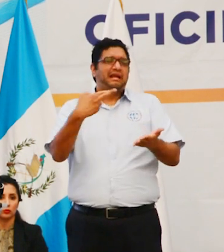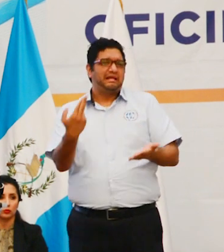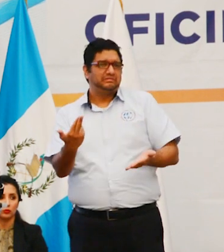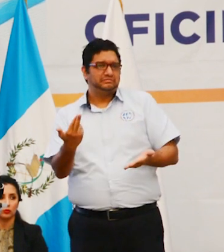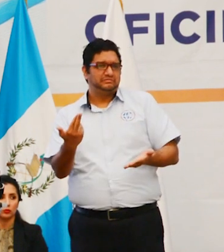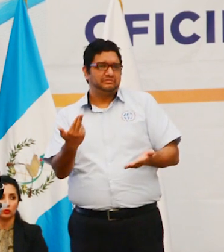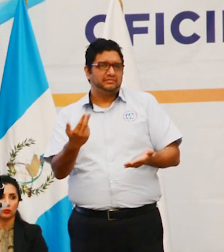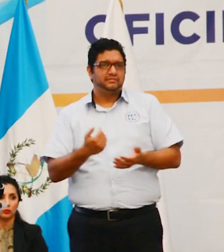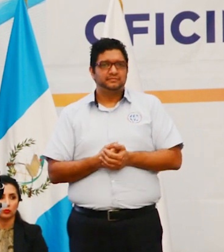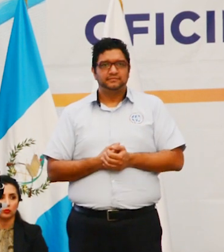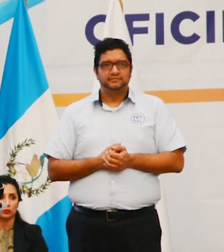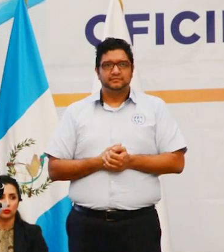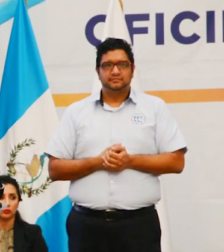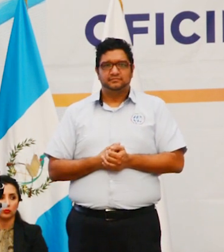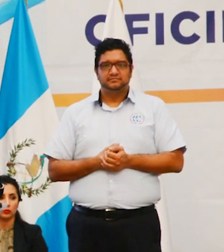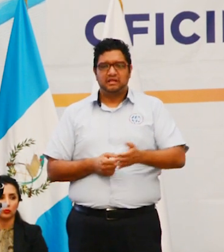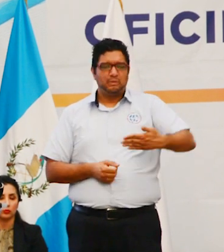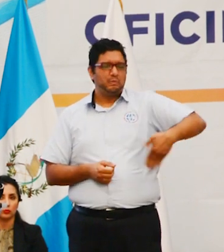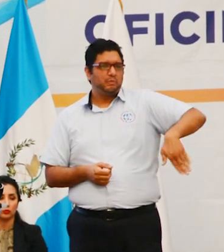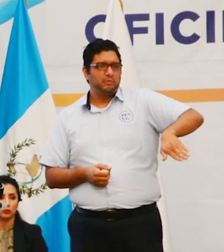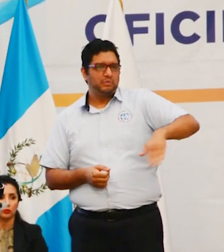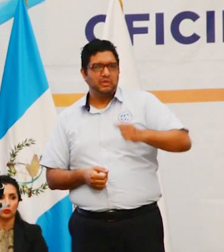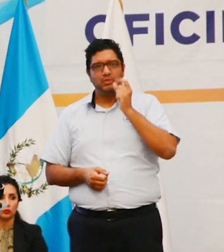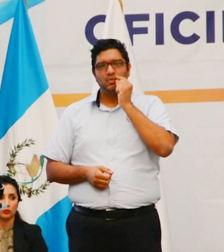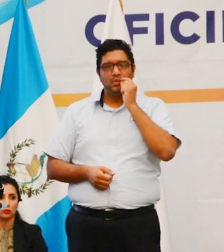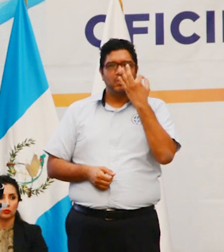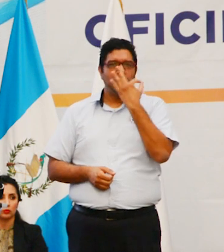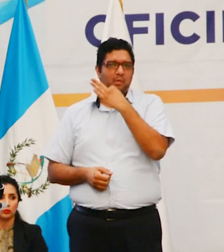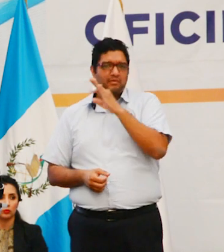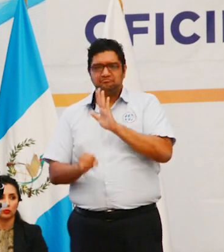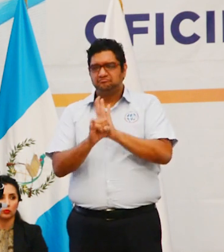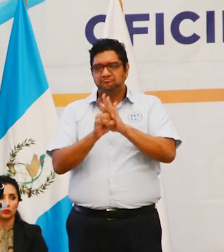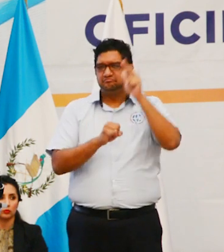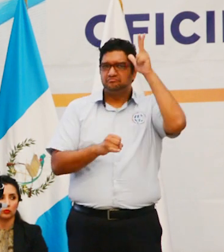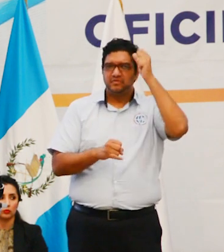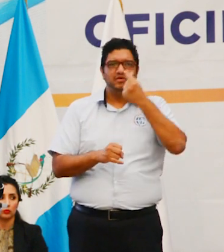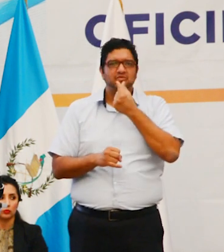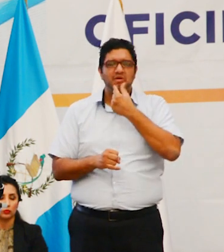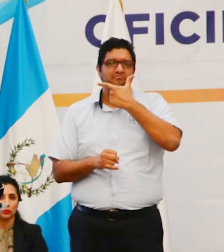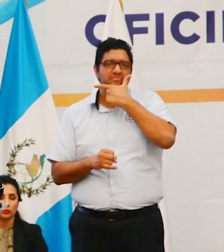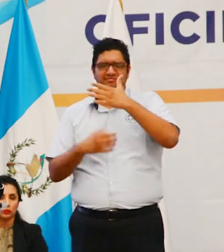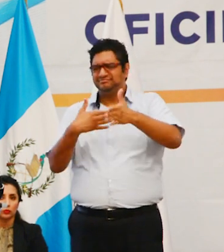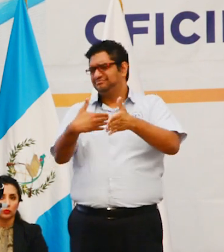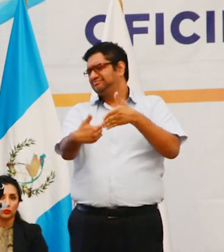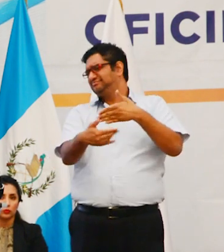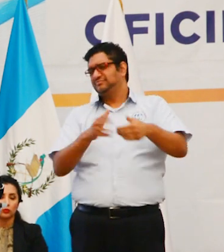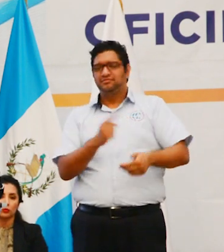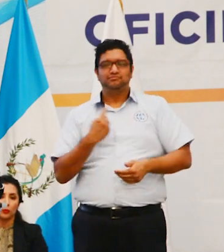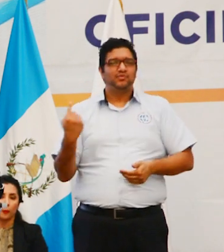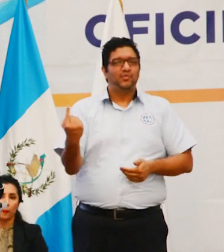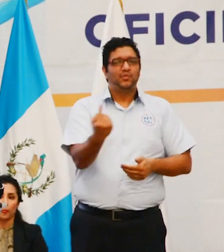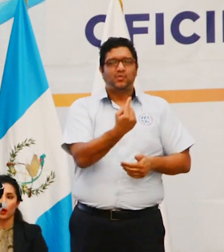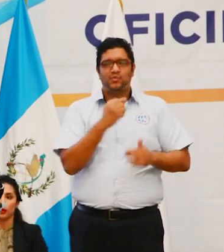género, de la pertenencia étnica o de la identidad sexual. Todos como personas merecemos esos derechos que